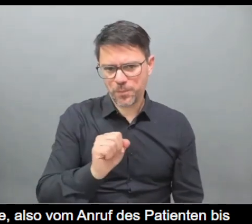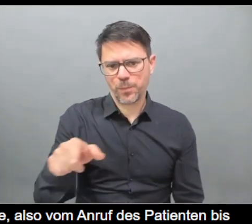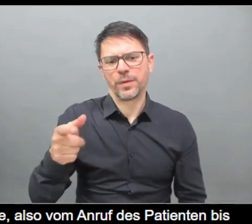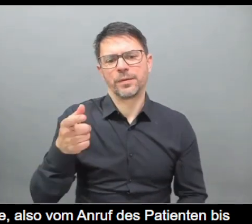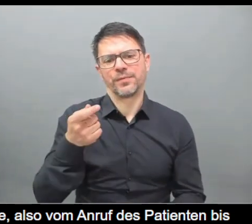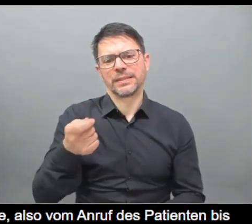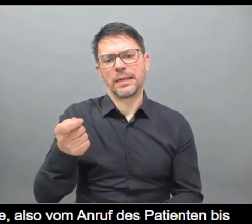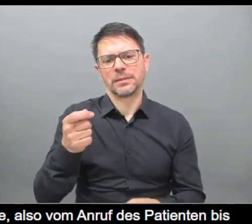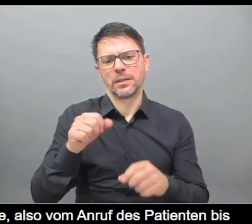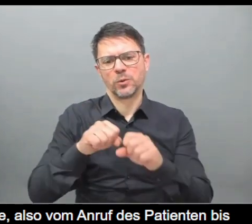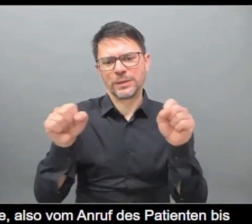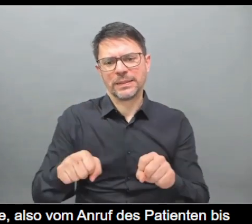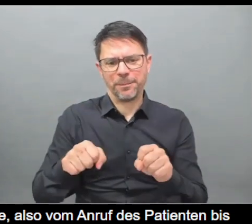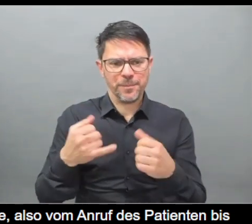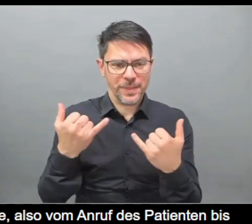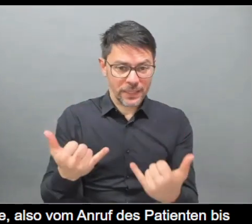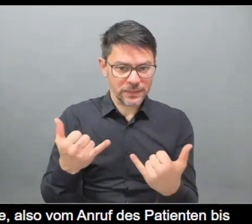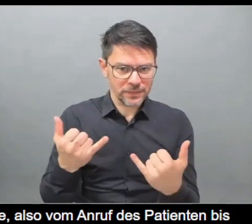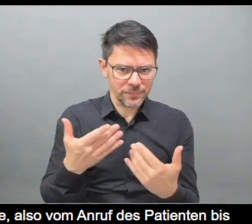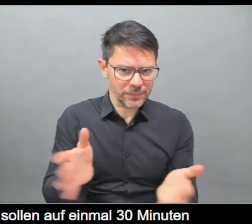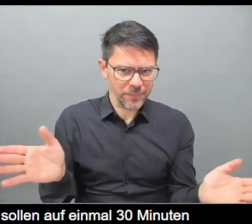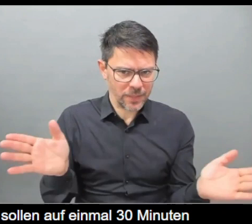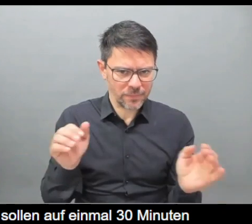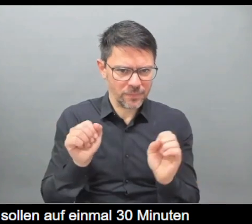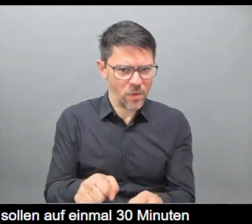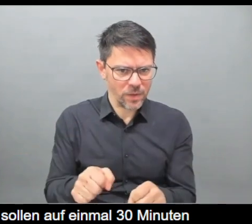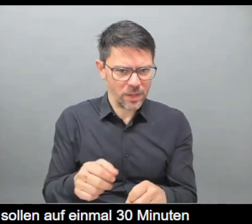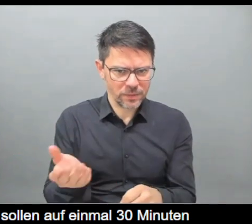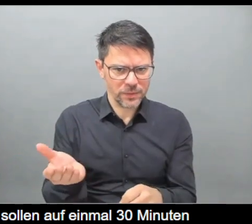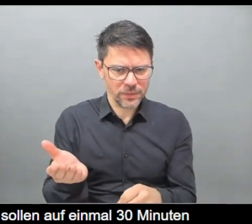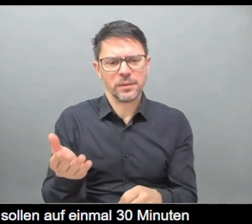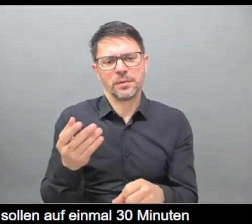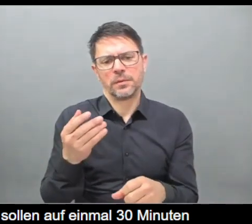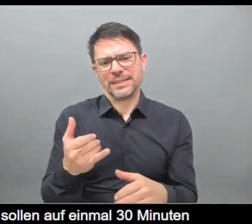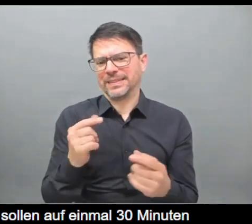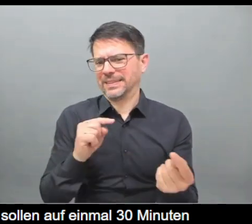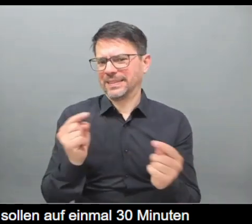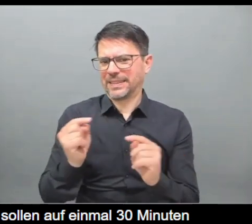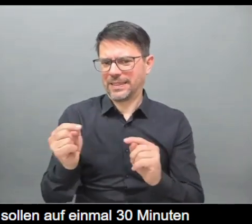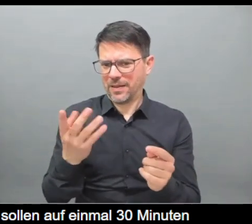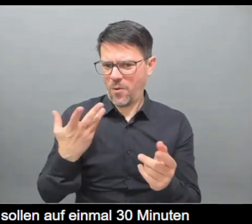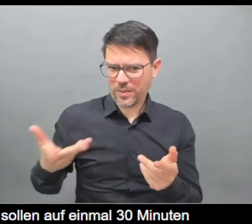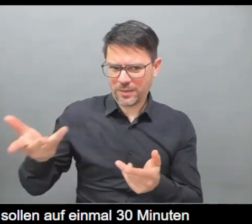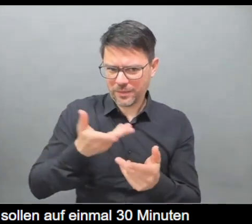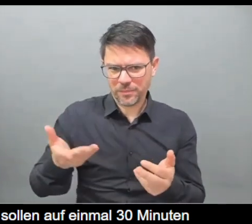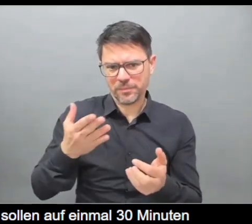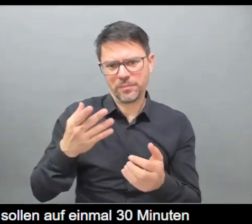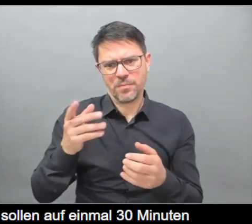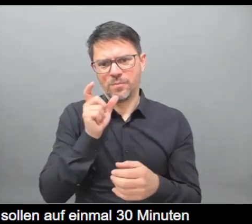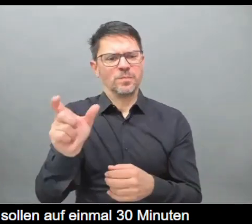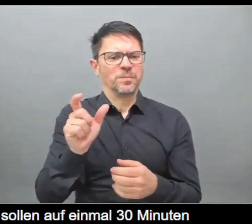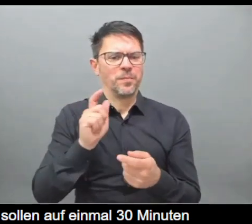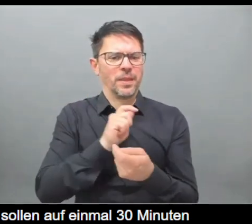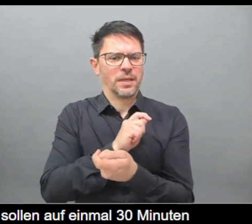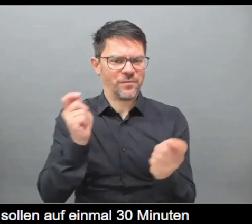und die als Revolution bezeichnet worden ist vom Gesundheitsminister, ist, glaube ich, auch in der Art der Diskussion schon schädlich, weil